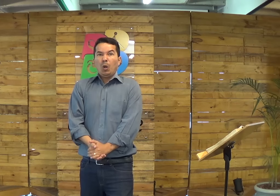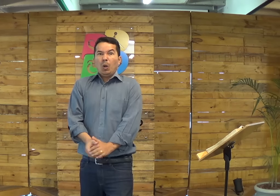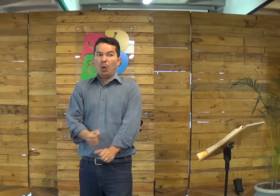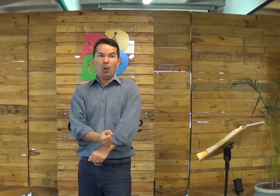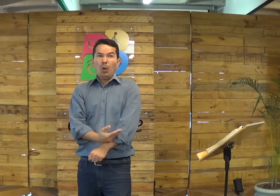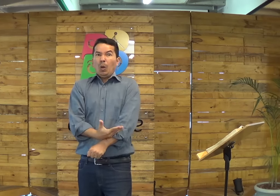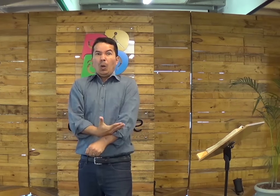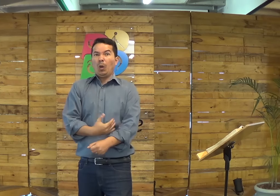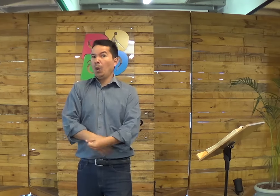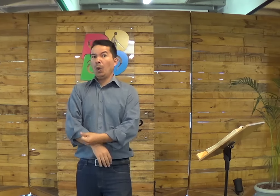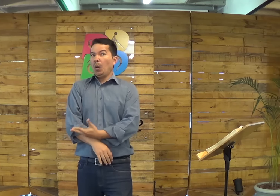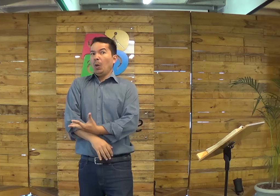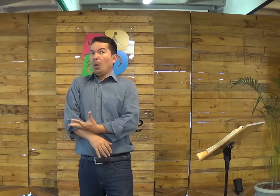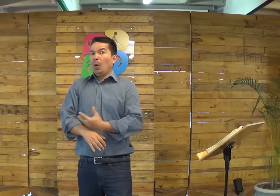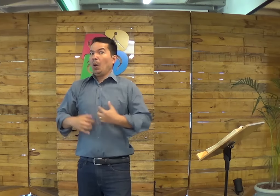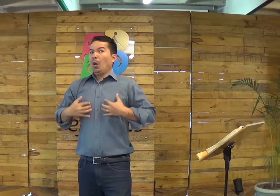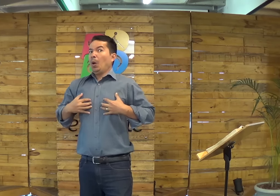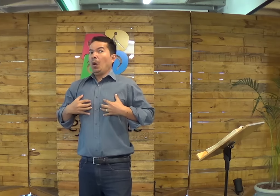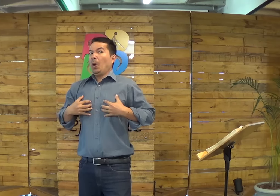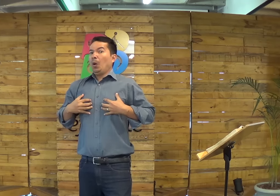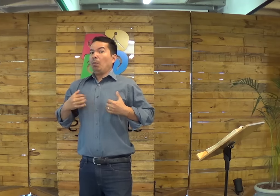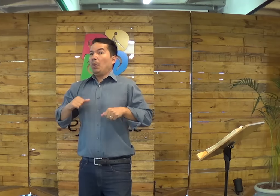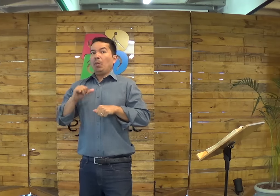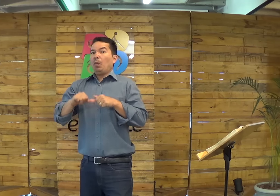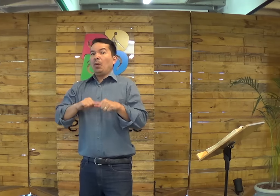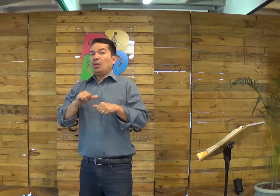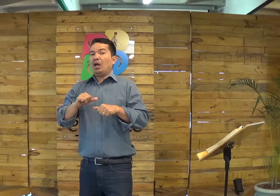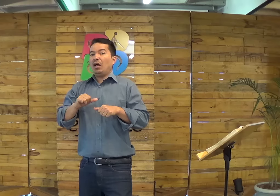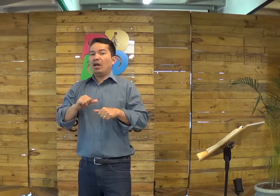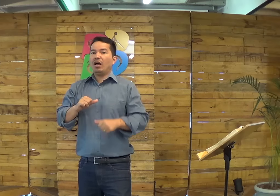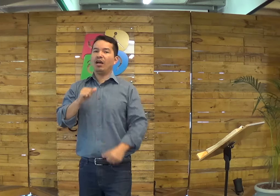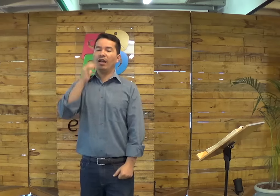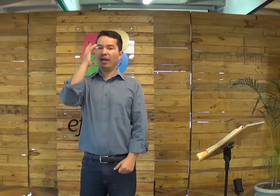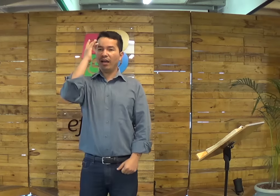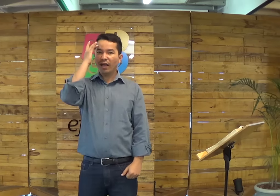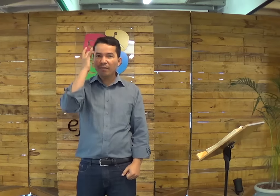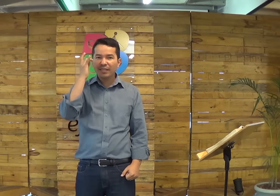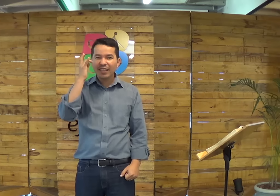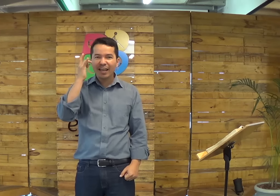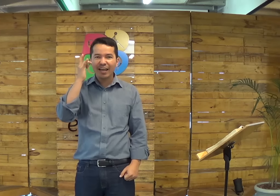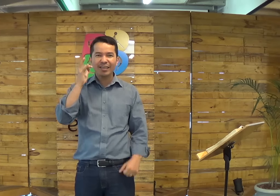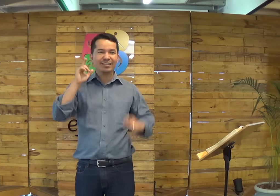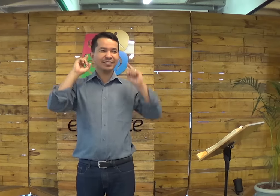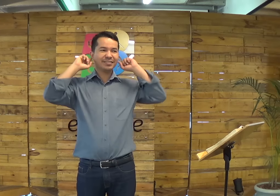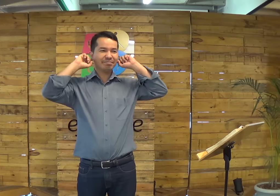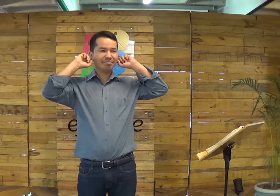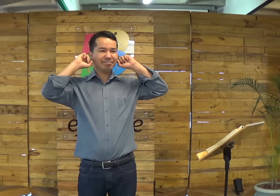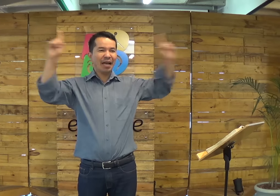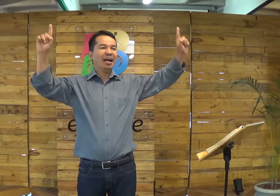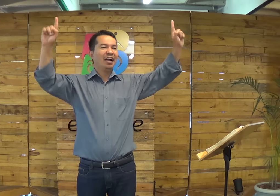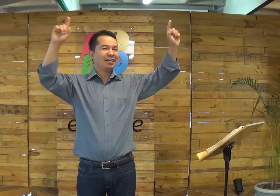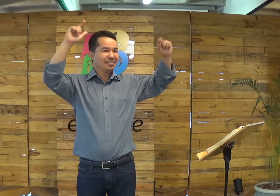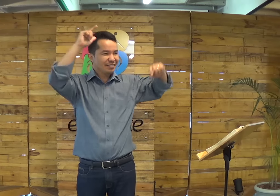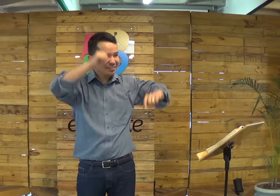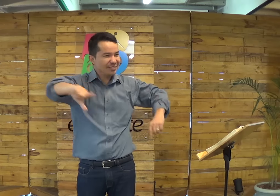nossa Ai que emoção ah eu tô sentindo olha preciso mudar aí muda chega domingo esquece